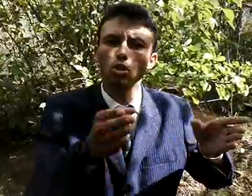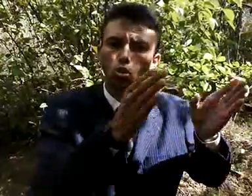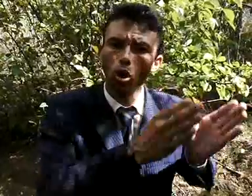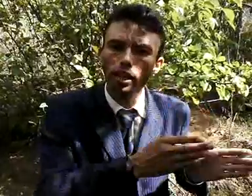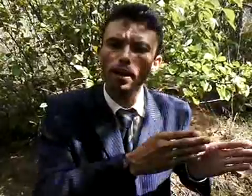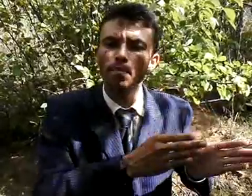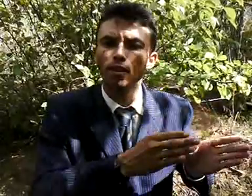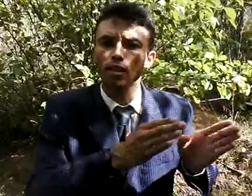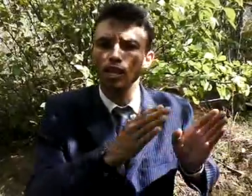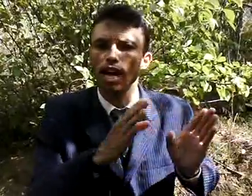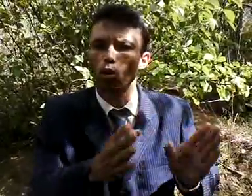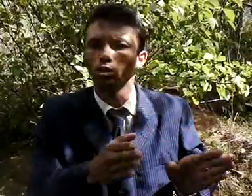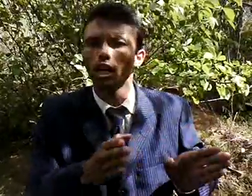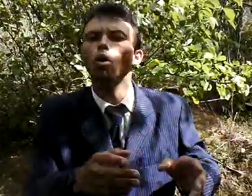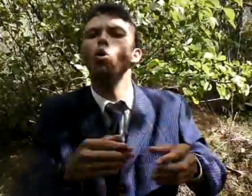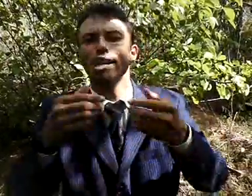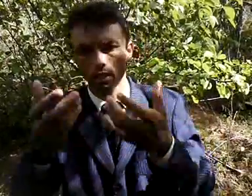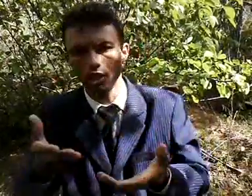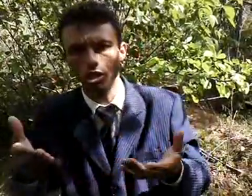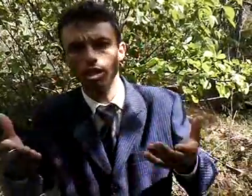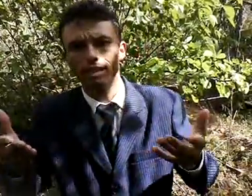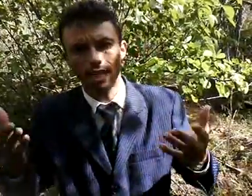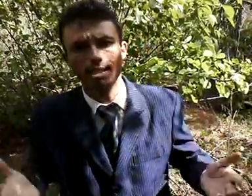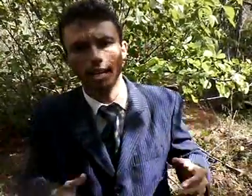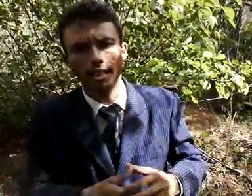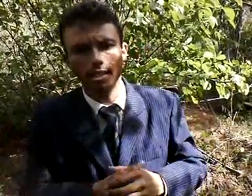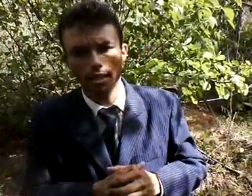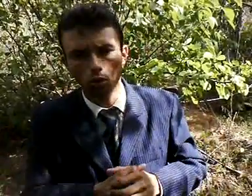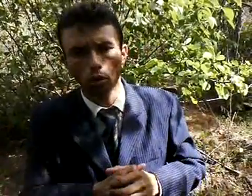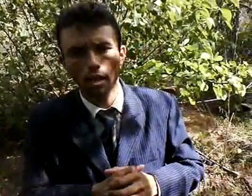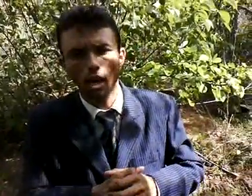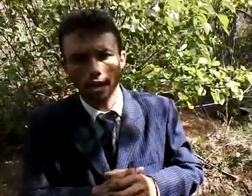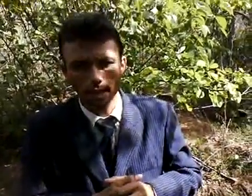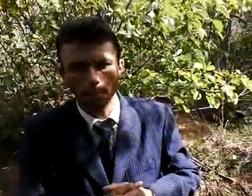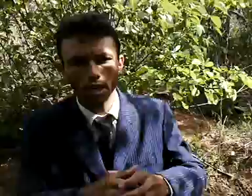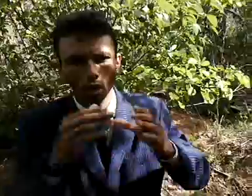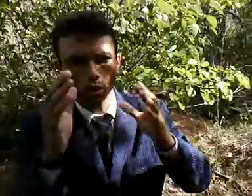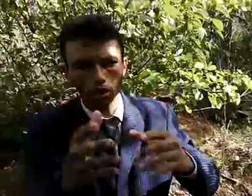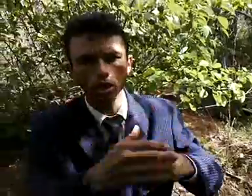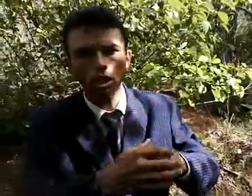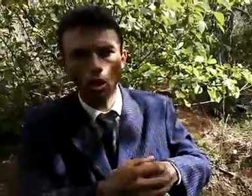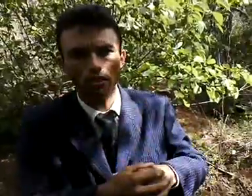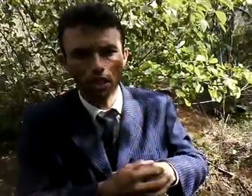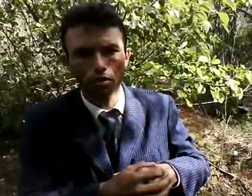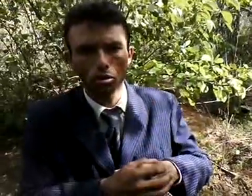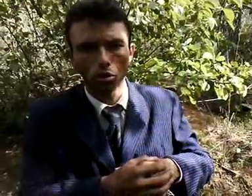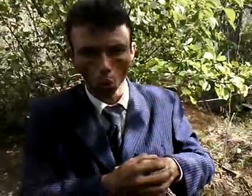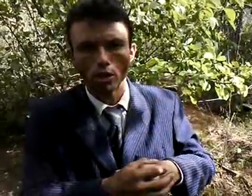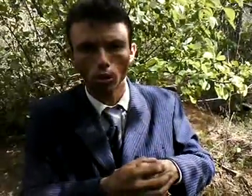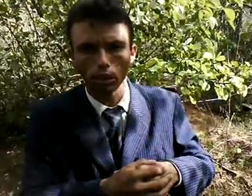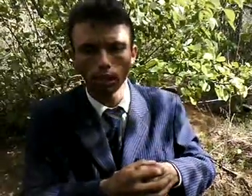seus dogmas, que é contra o restante das Sagradas Escrituras, a saber, os 39 livros do Antigo